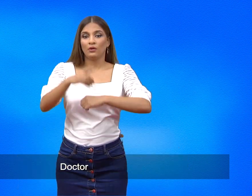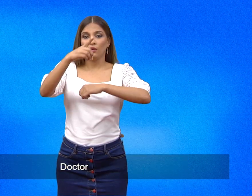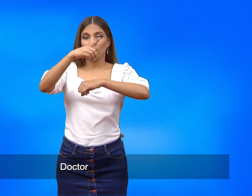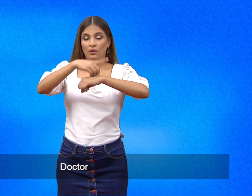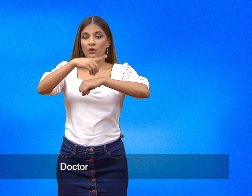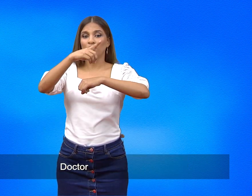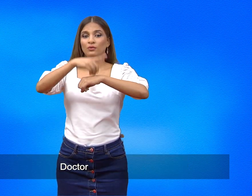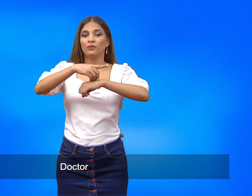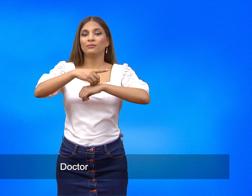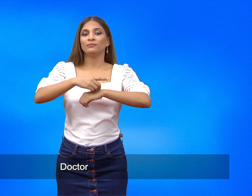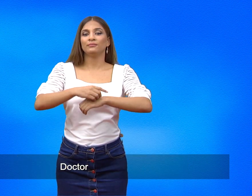dr